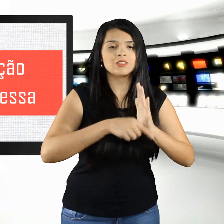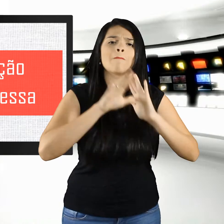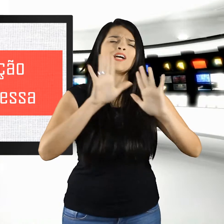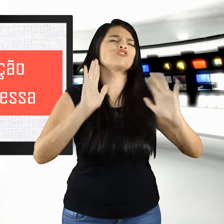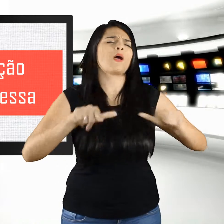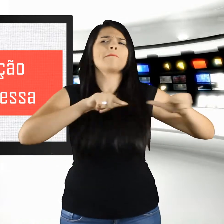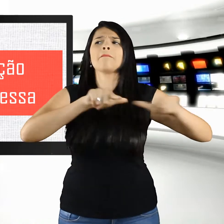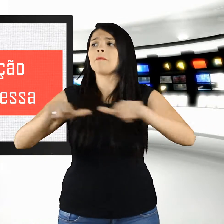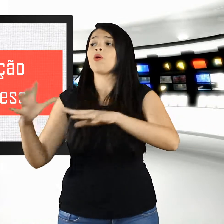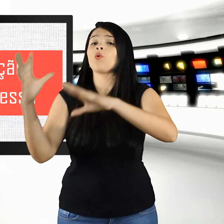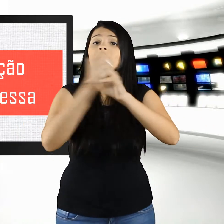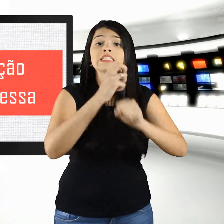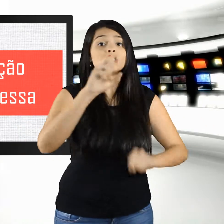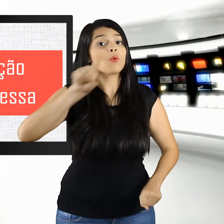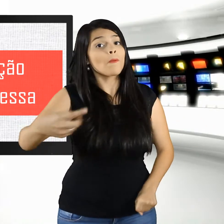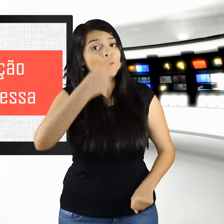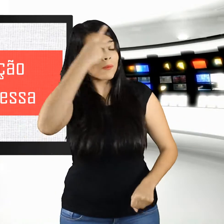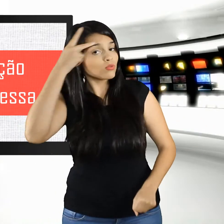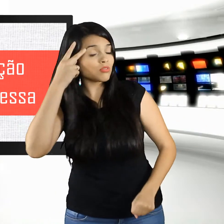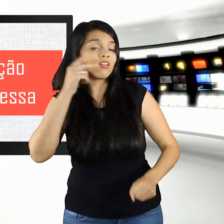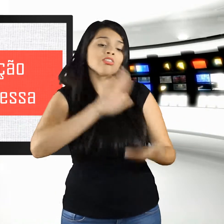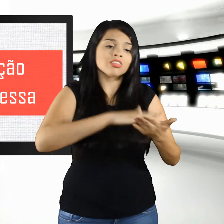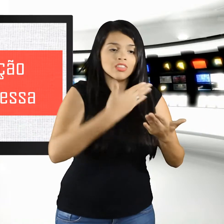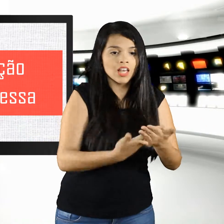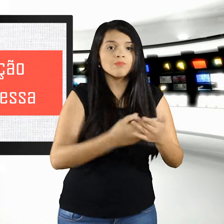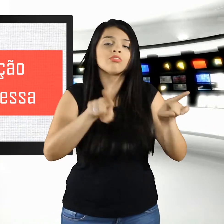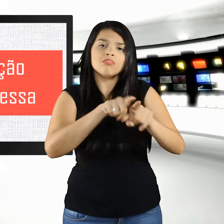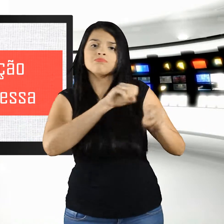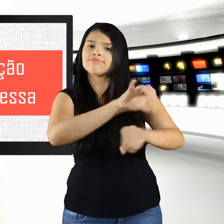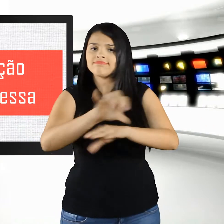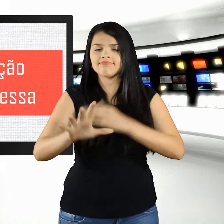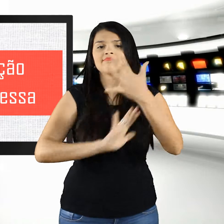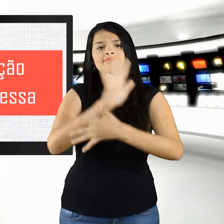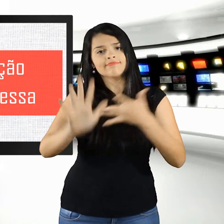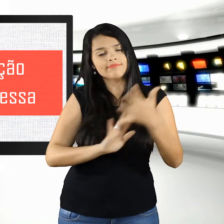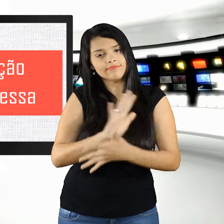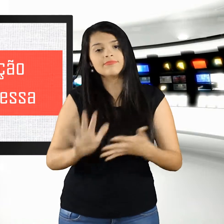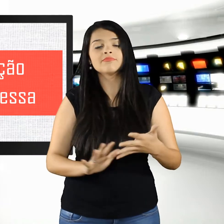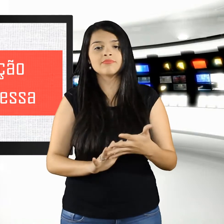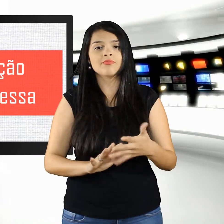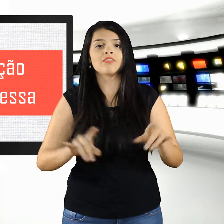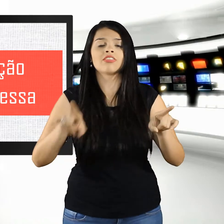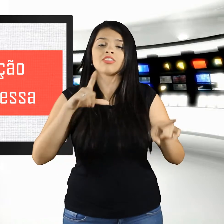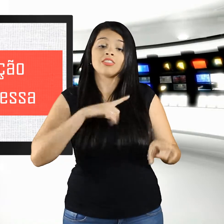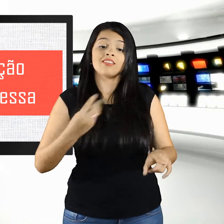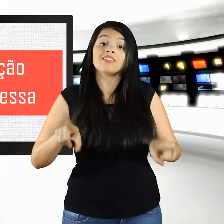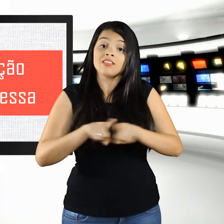mil tradutores, intérpretes, usuários e educadores. O ensino da Libras como disciplina obrigatória aos cursos de